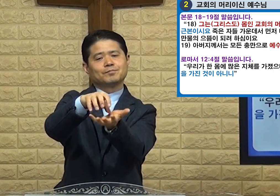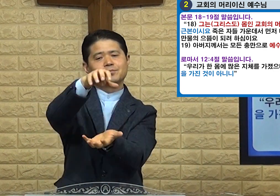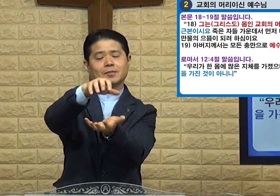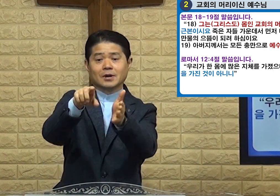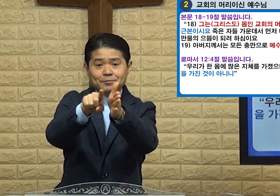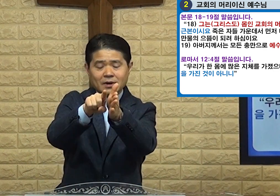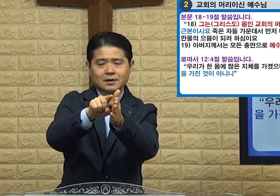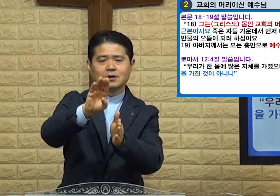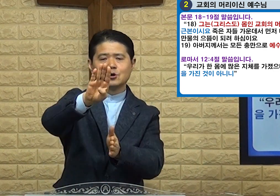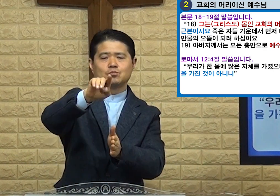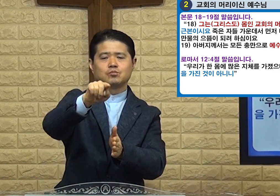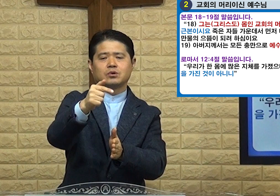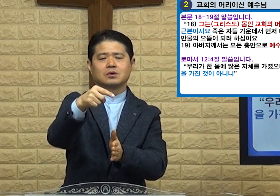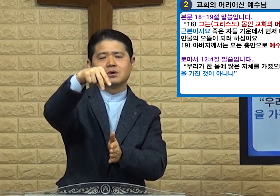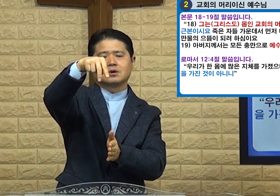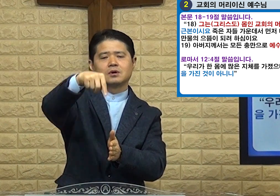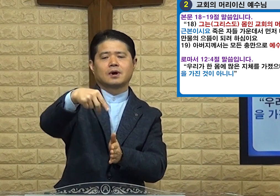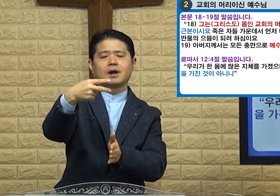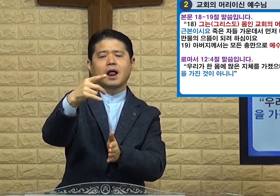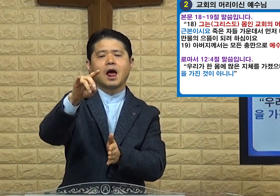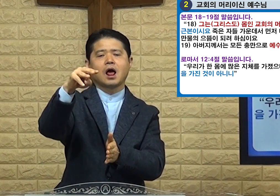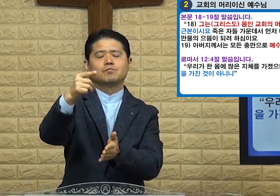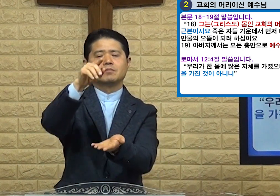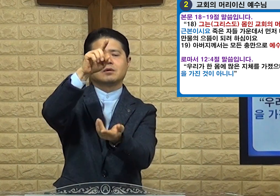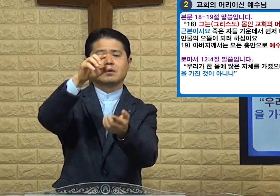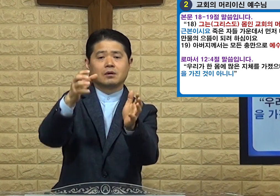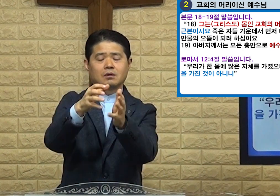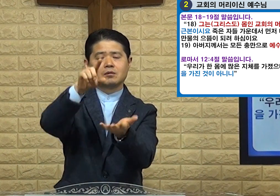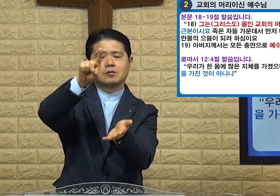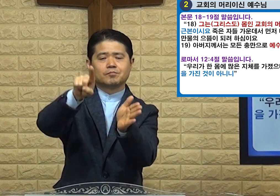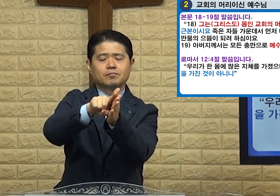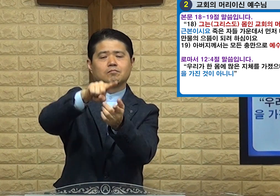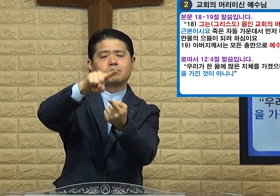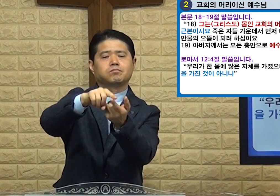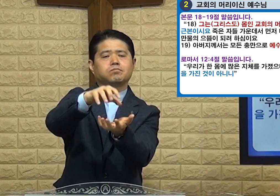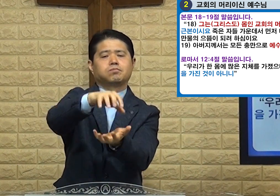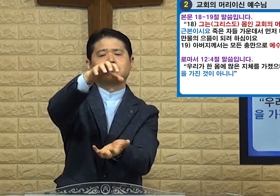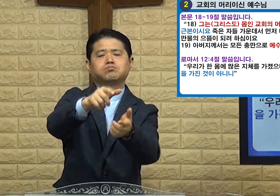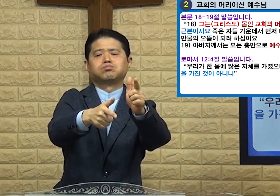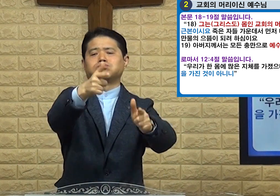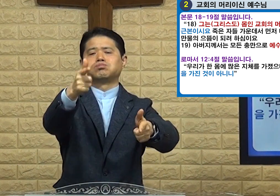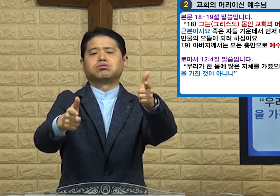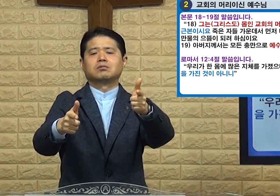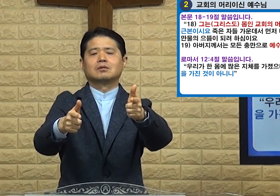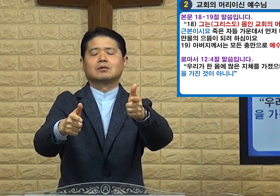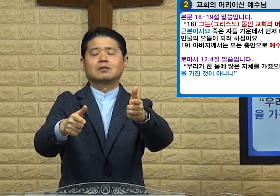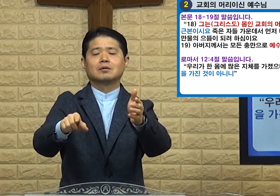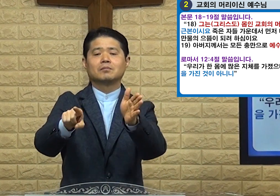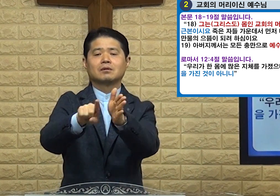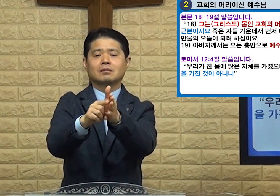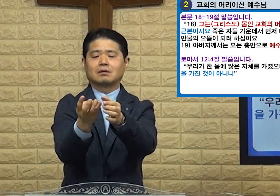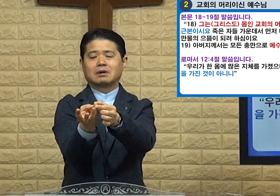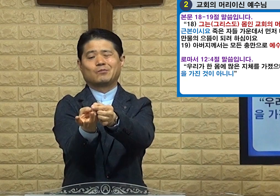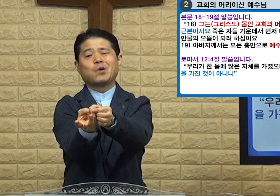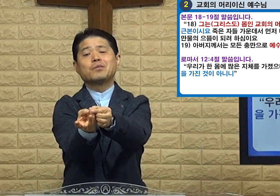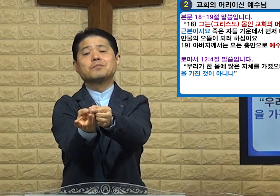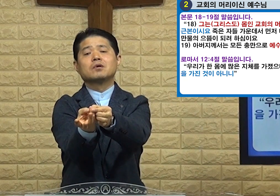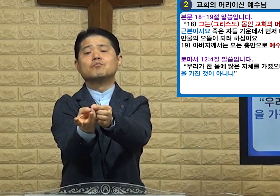충만은 우리가 직접 볼 수는 없지만 이 분수대와 같이 우리가 우리 분수대로